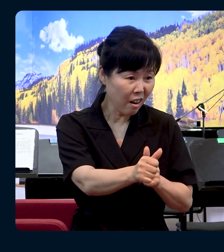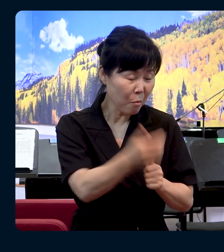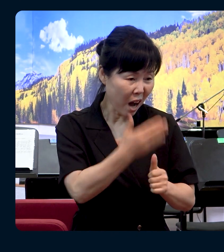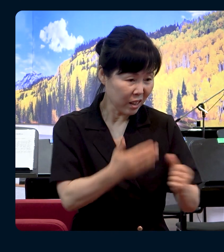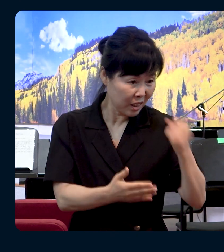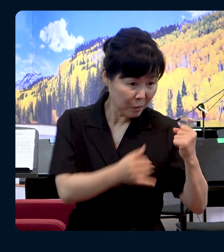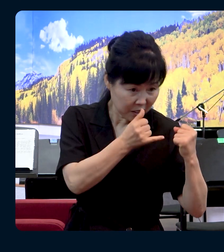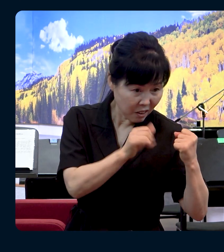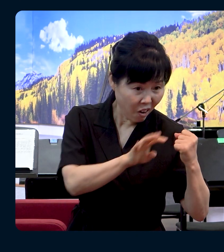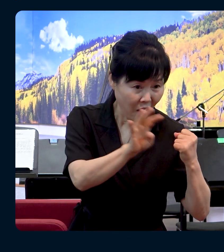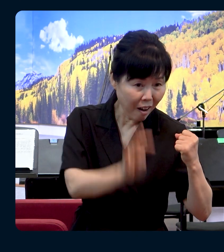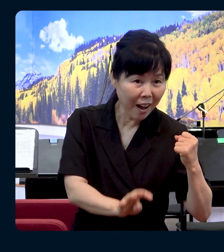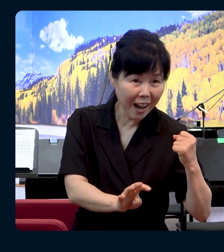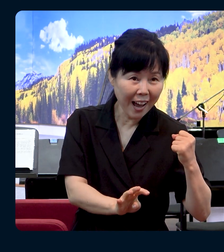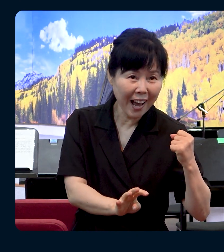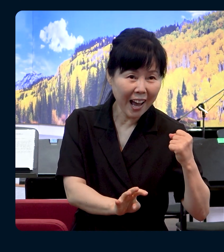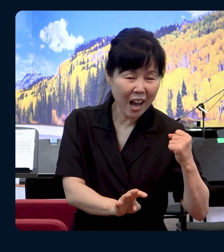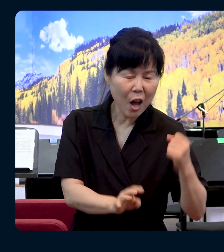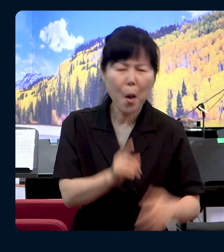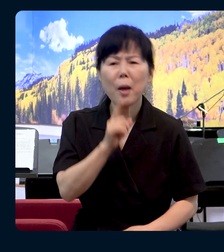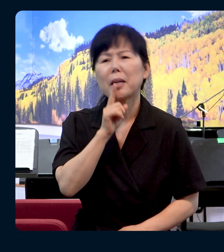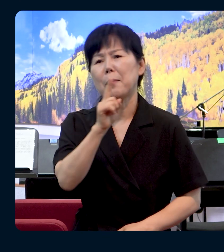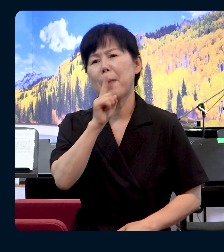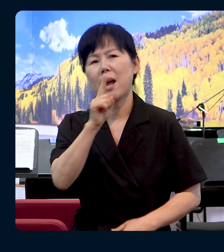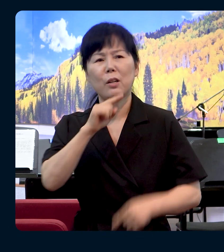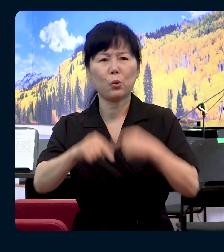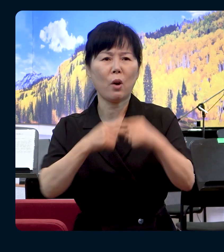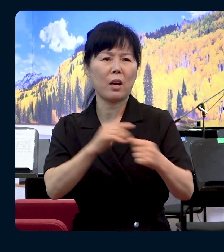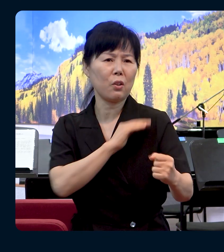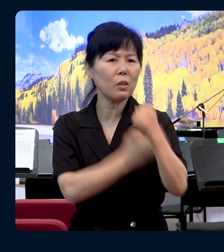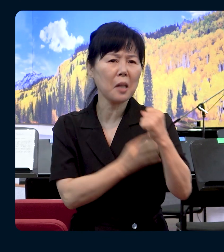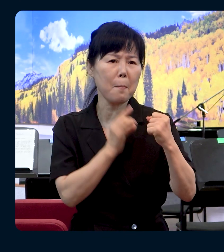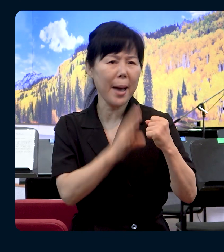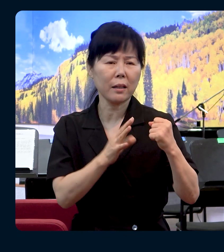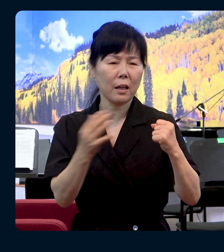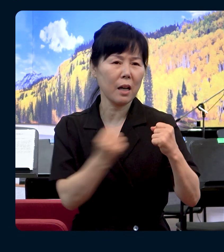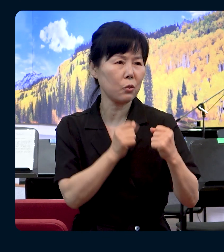아니죠. 우리 입술 자체 갖고는 안 됩니다. 아무리